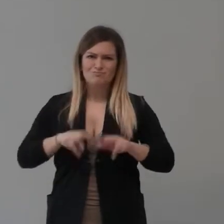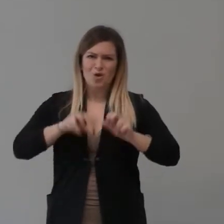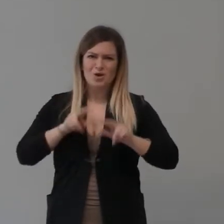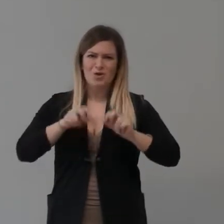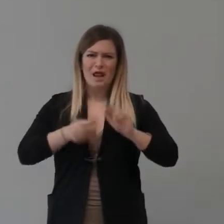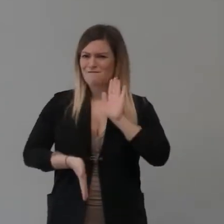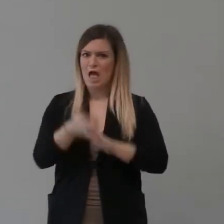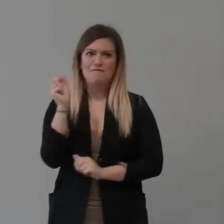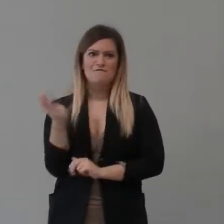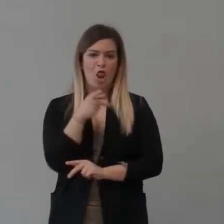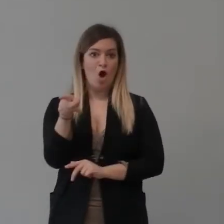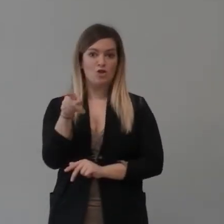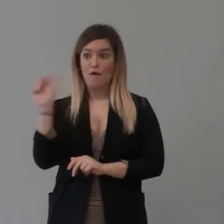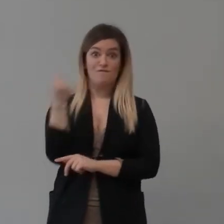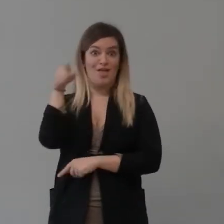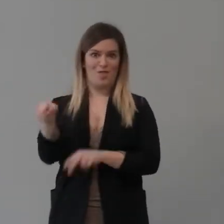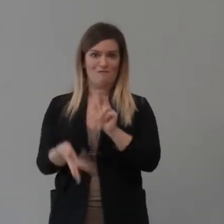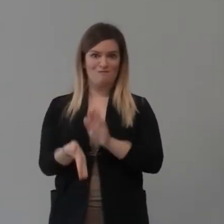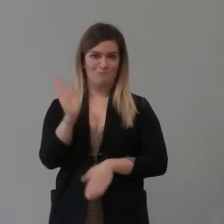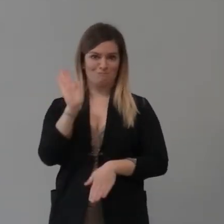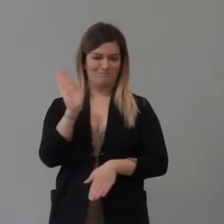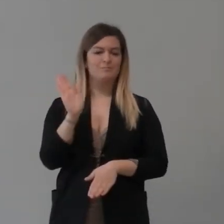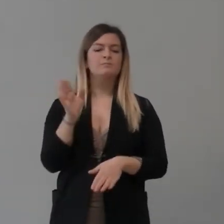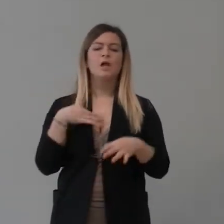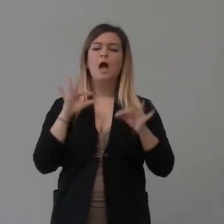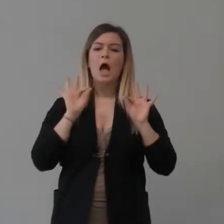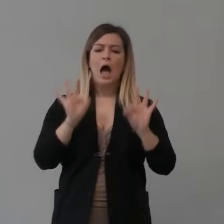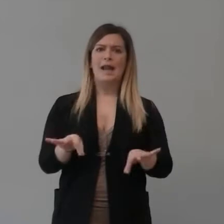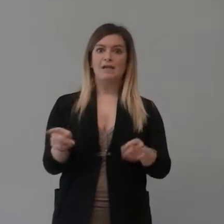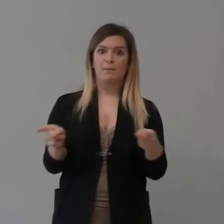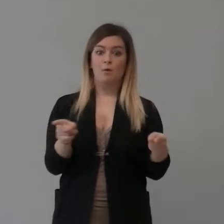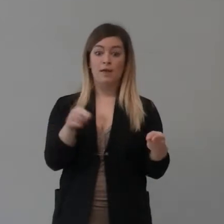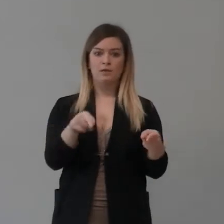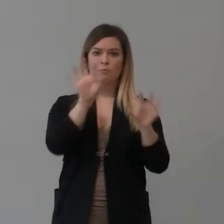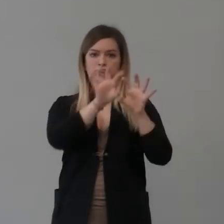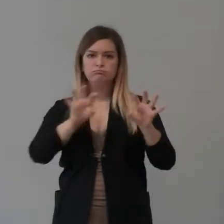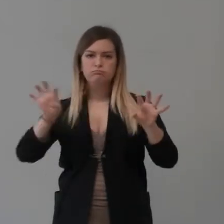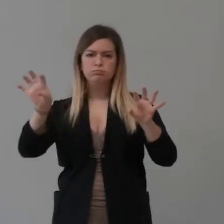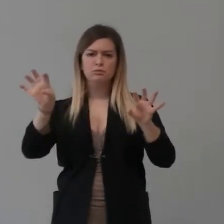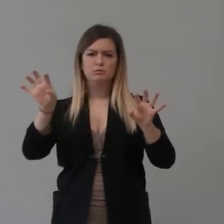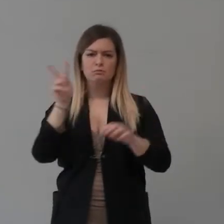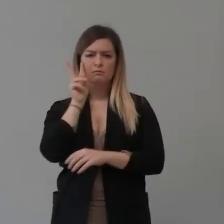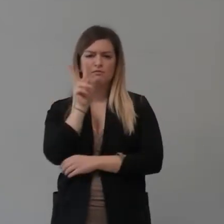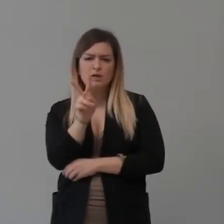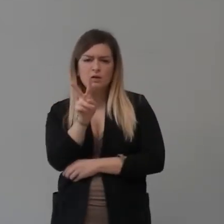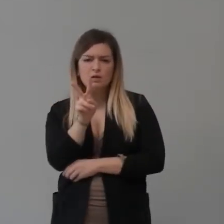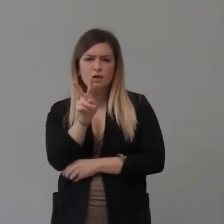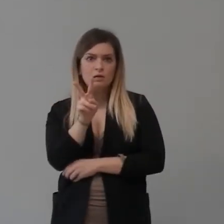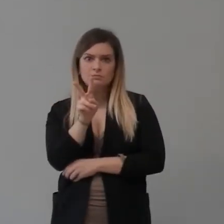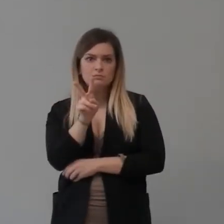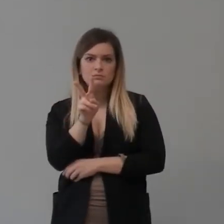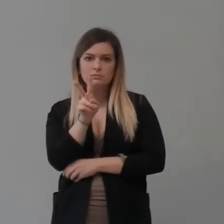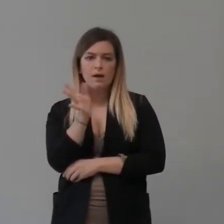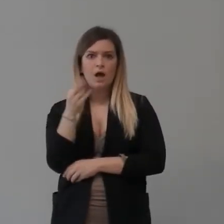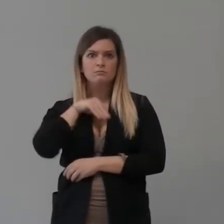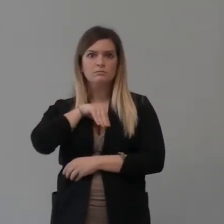gara. Arriva, si affaccia sulla tomba, vede, ma non entra. Vede,